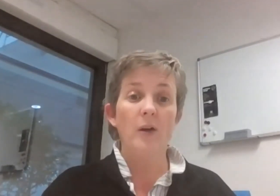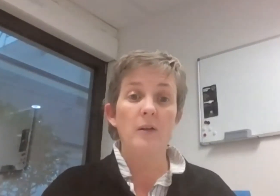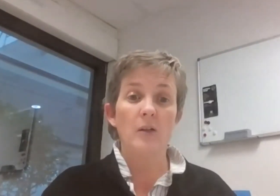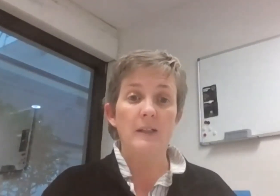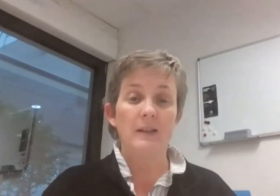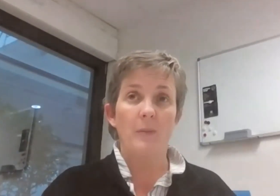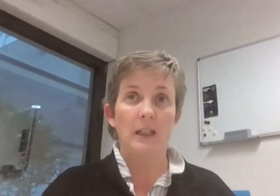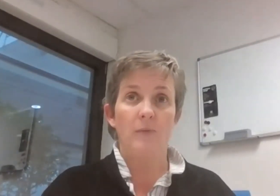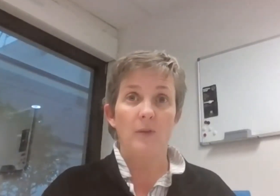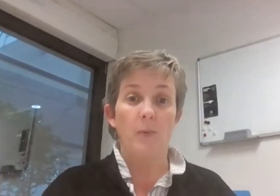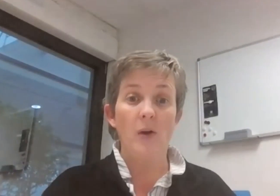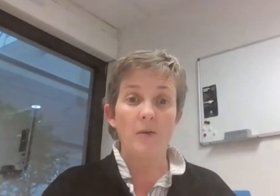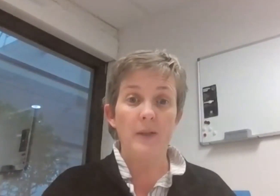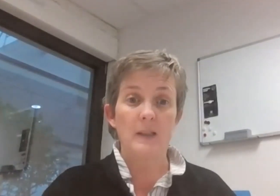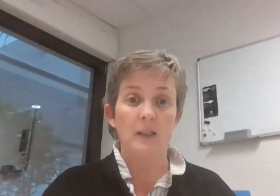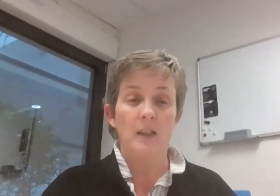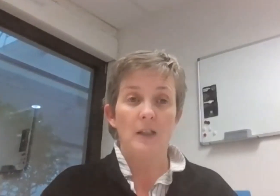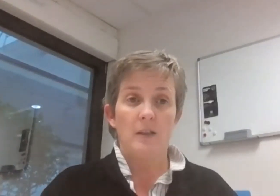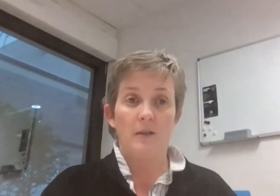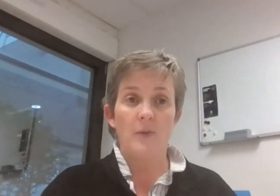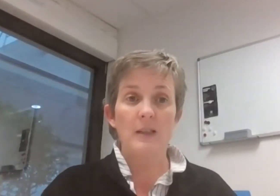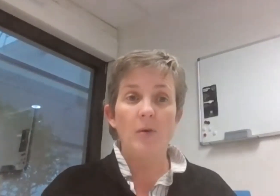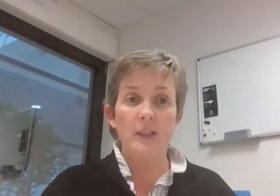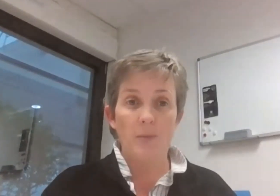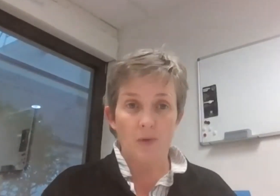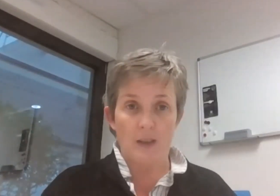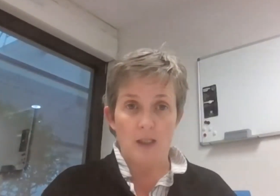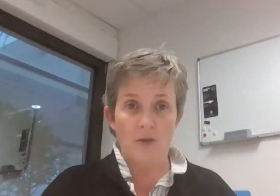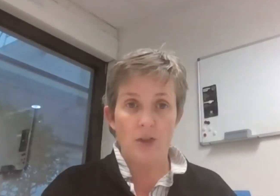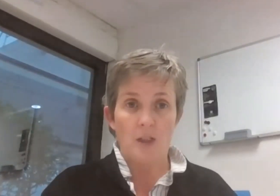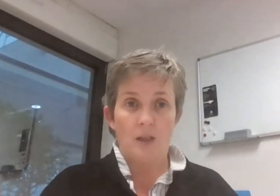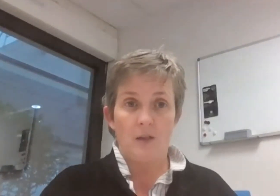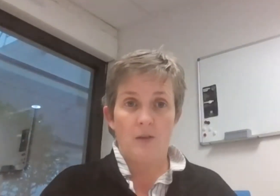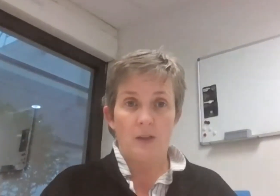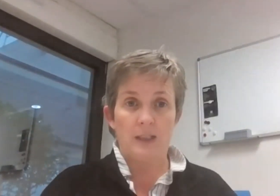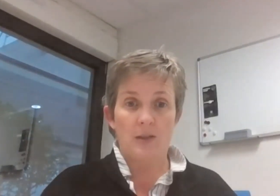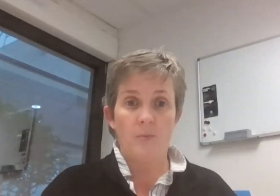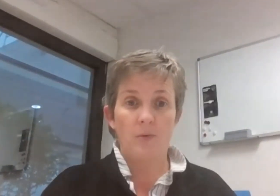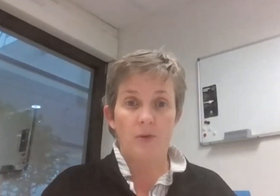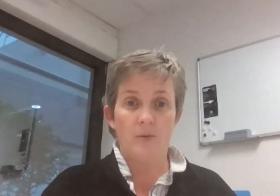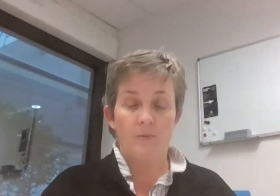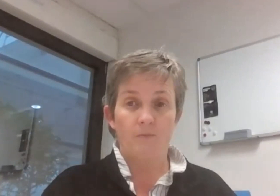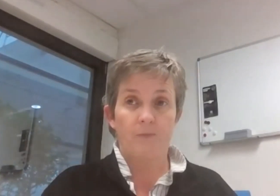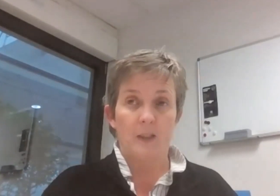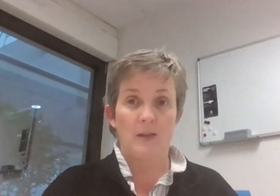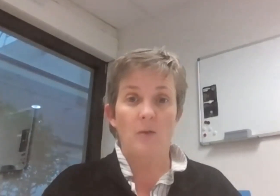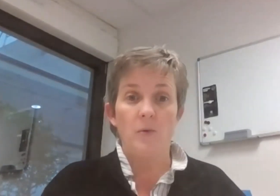plus peur. Alors, c'est pas qu'elle fait peur, mais c'est forcément un apprentissage. qui semble